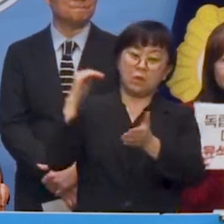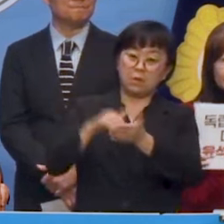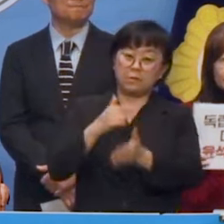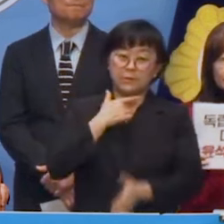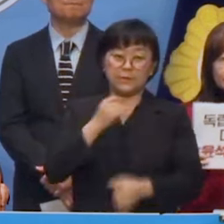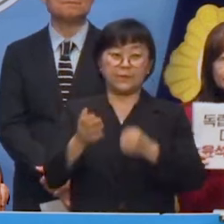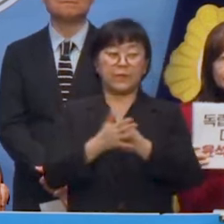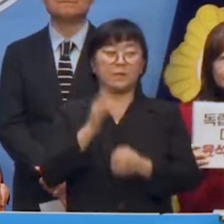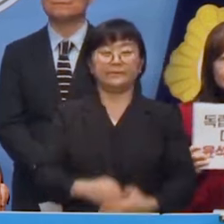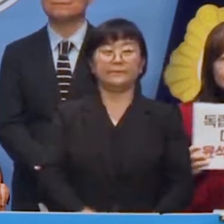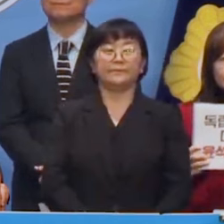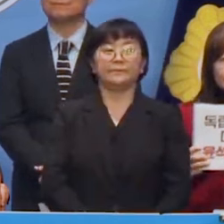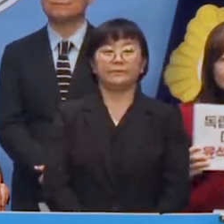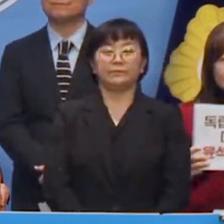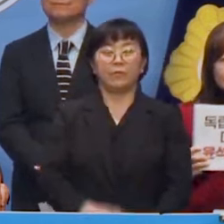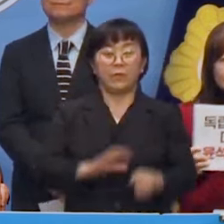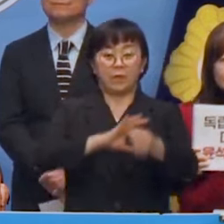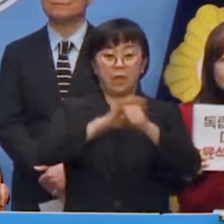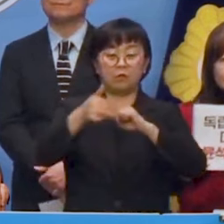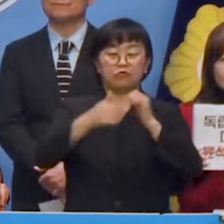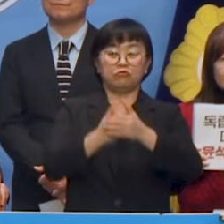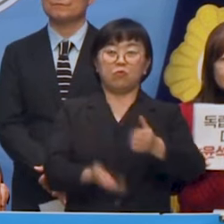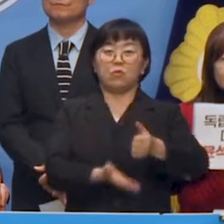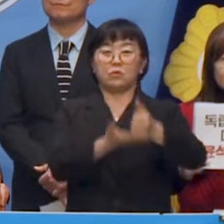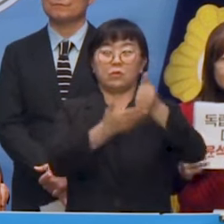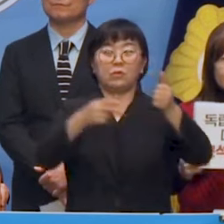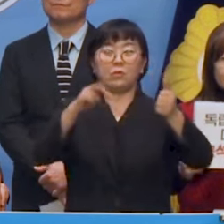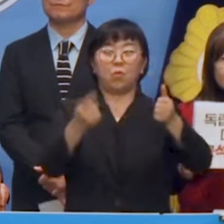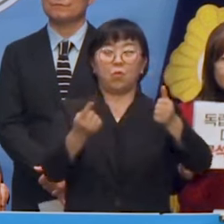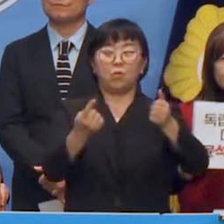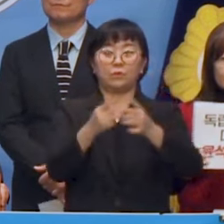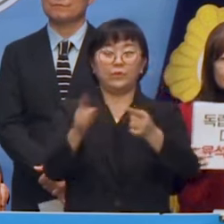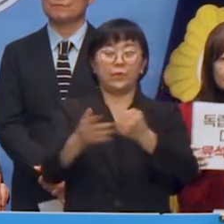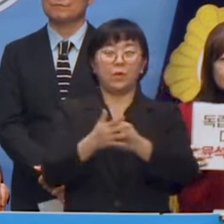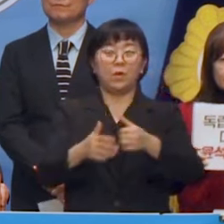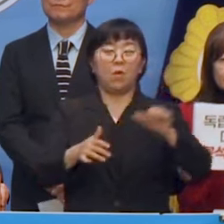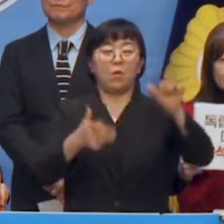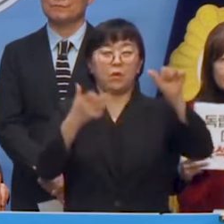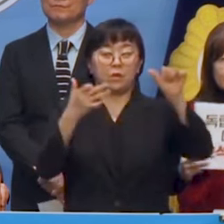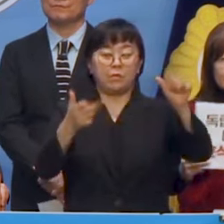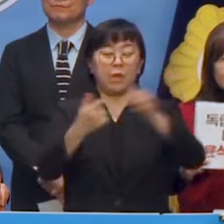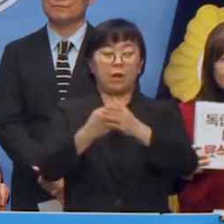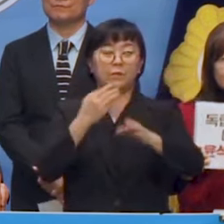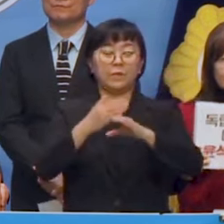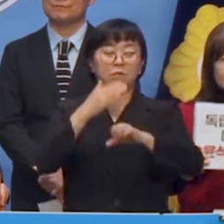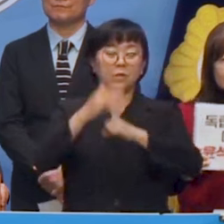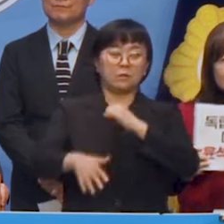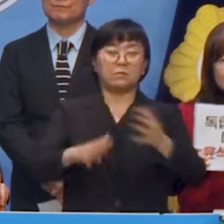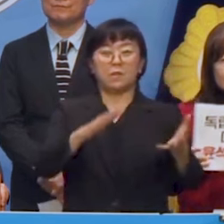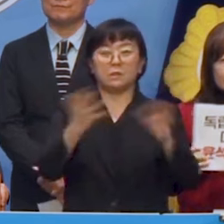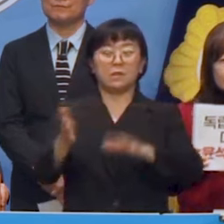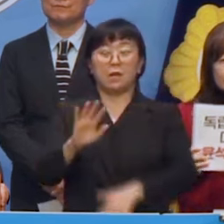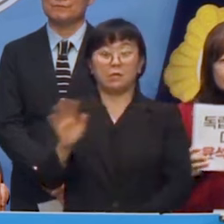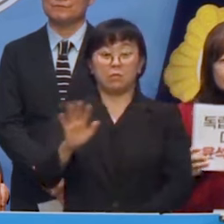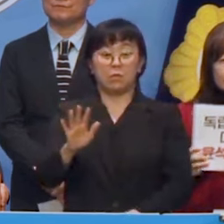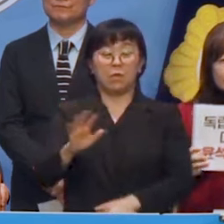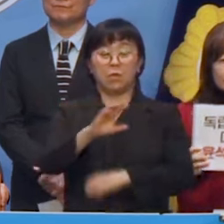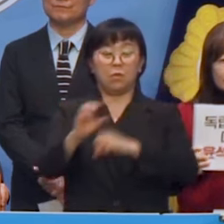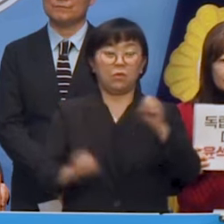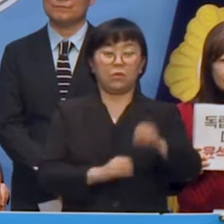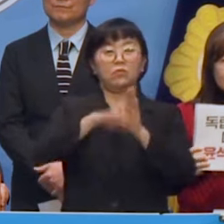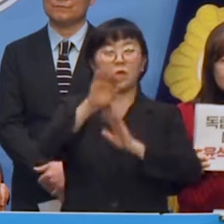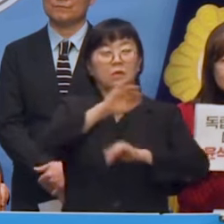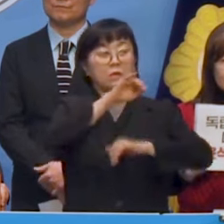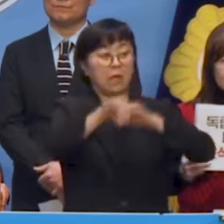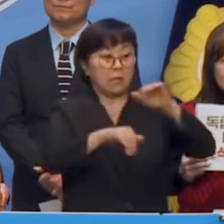시도도 심각합니다. 대구 중남에 공천된 도태우는 5.18 민중항쟁은 학살이 아니었다며 오히려